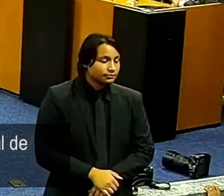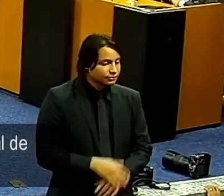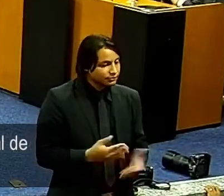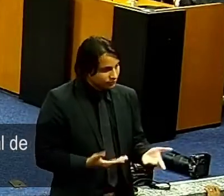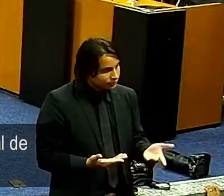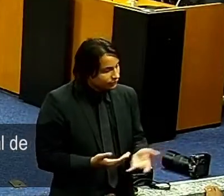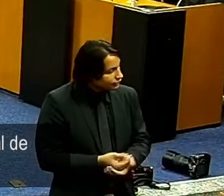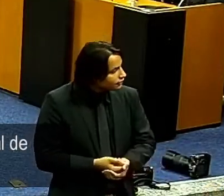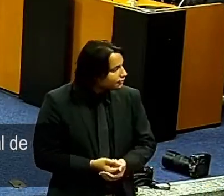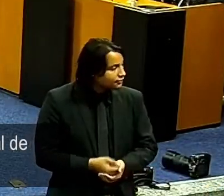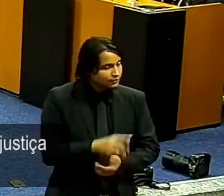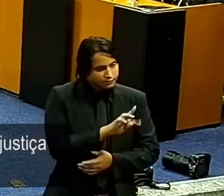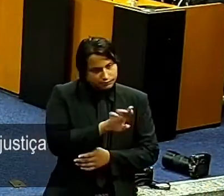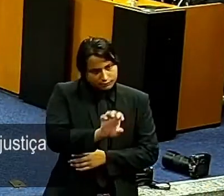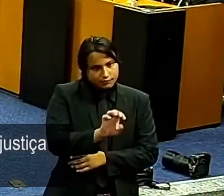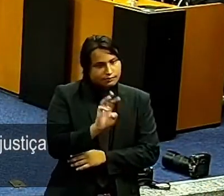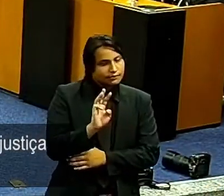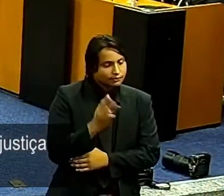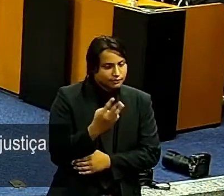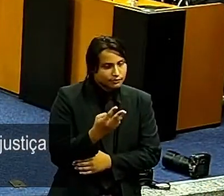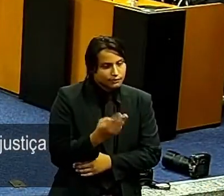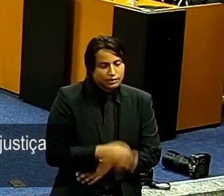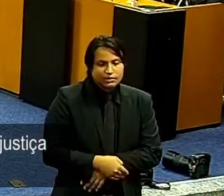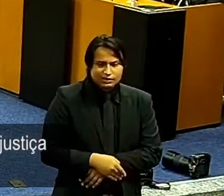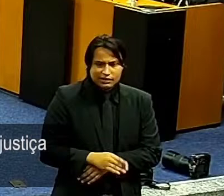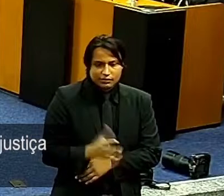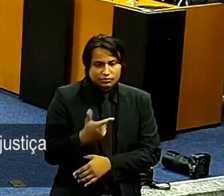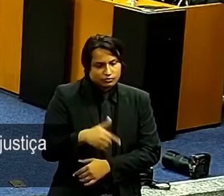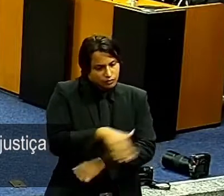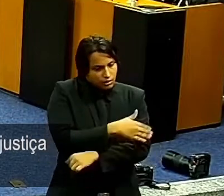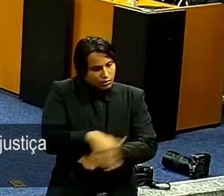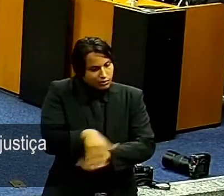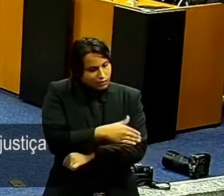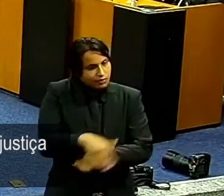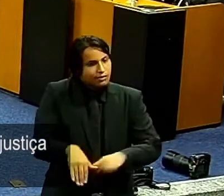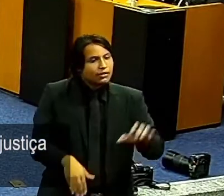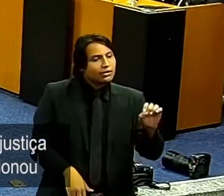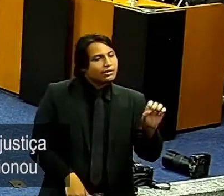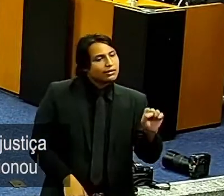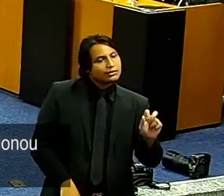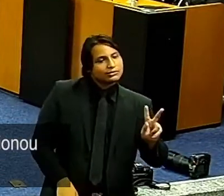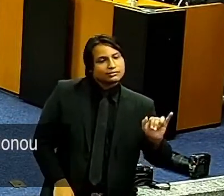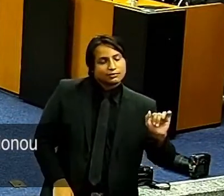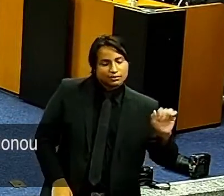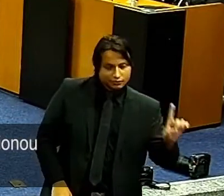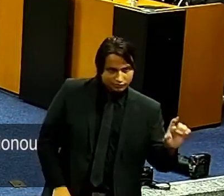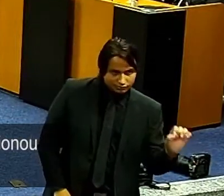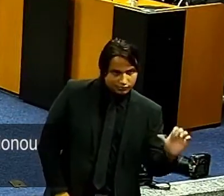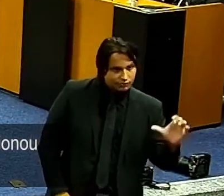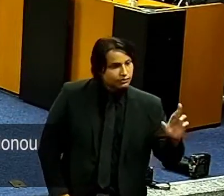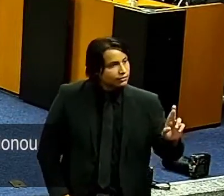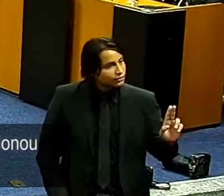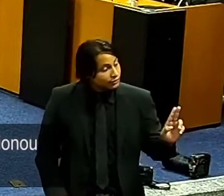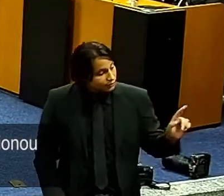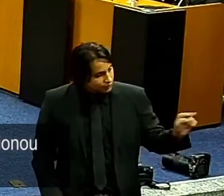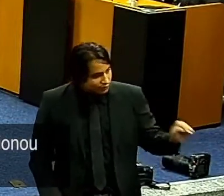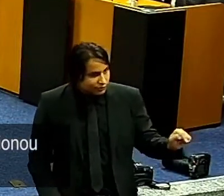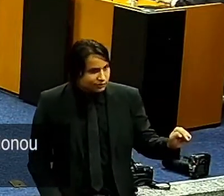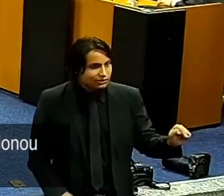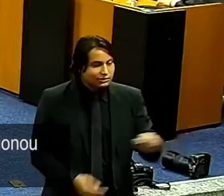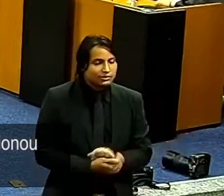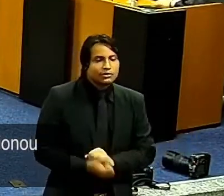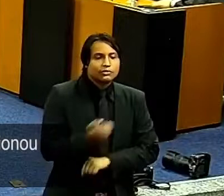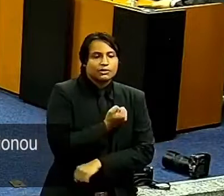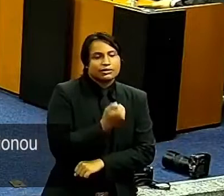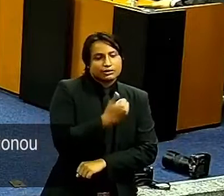Maranhão e funcionou na Rua Osvaldo Cruz número 610 só das 11 à